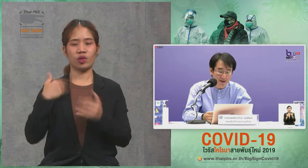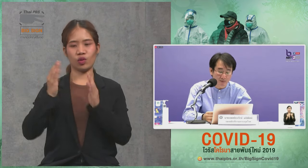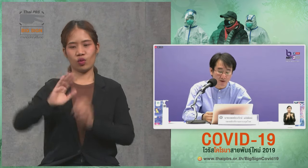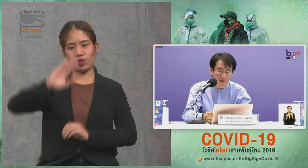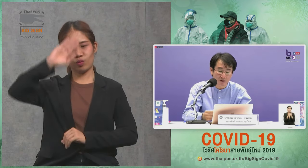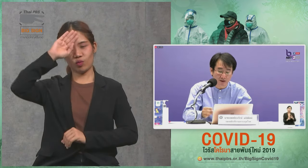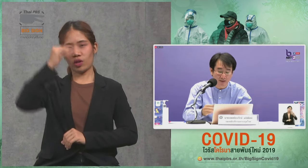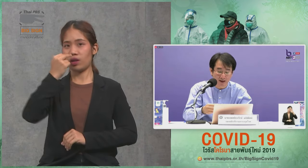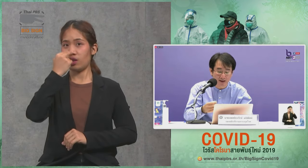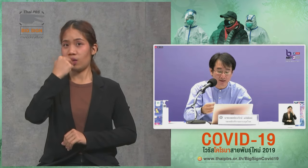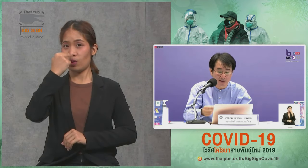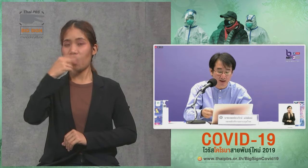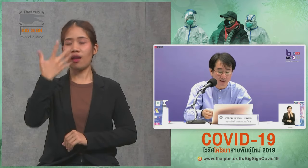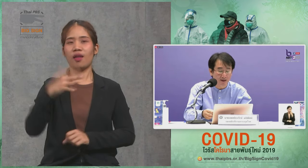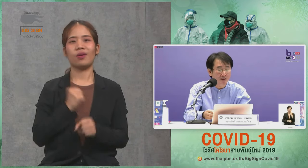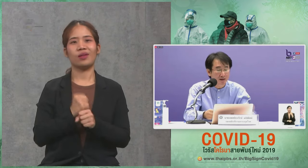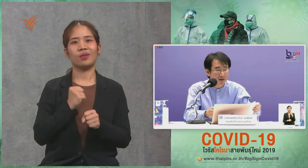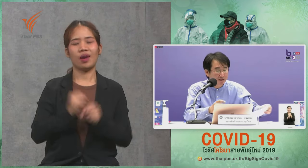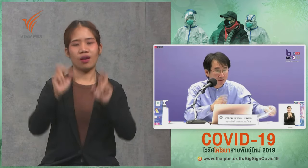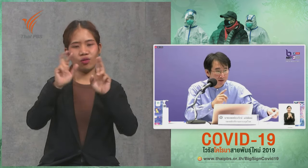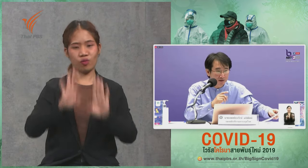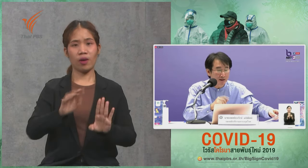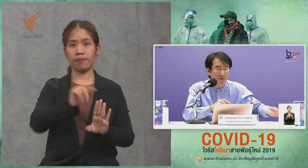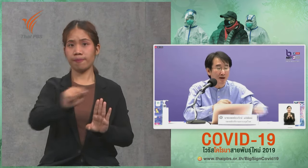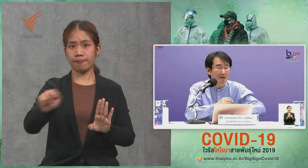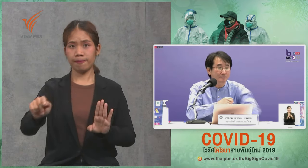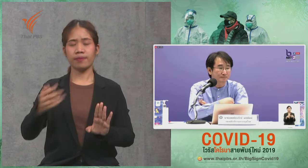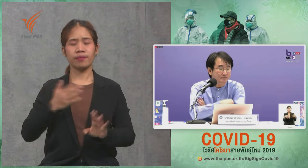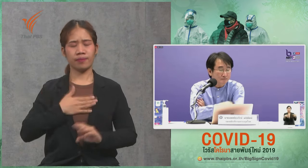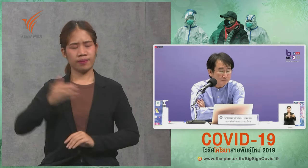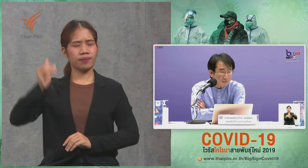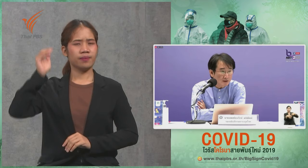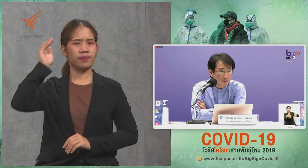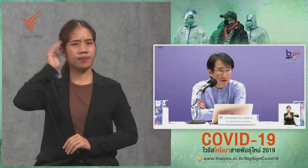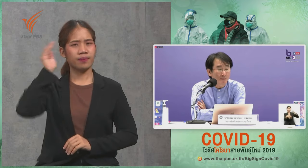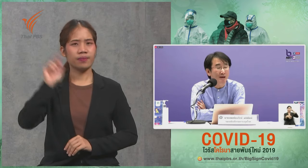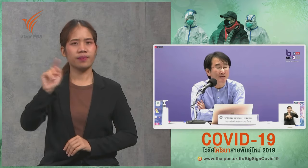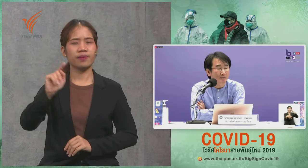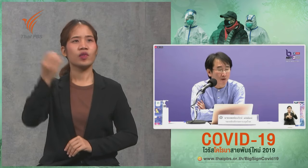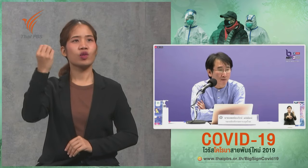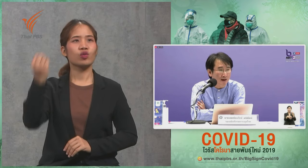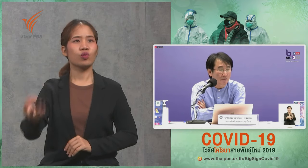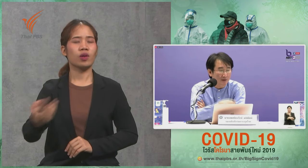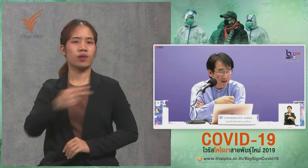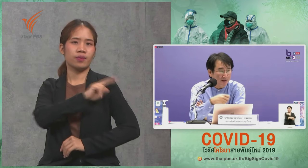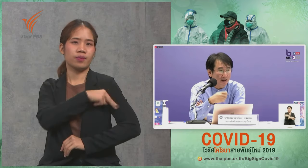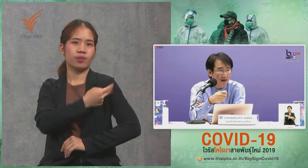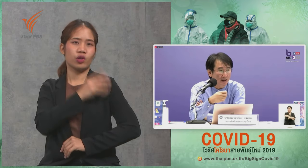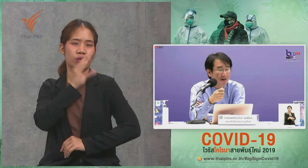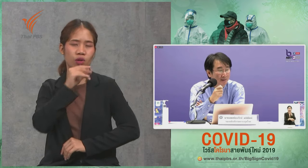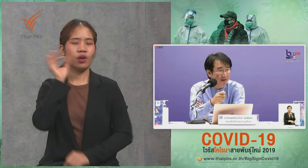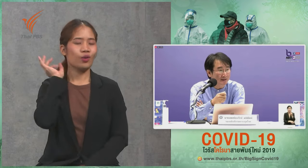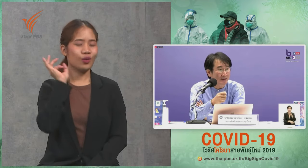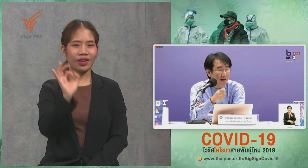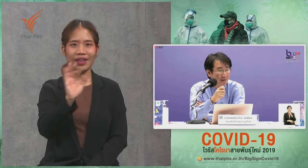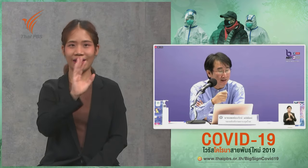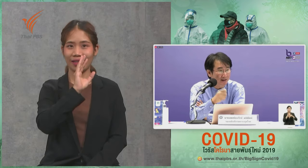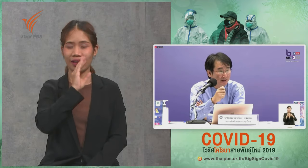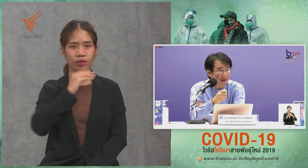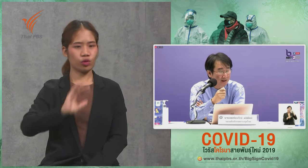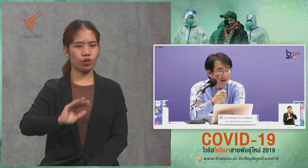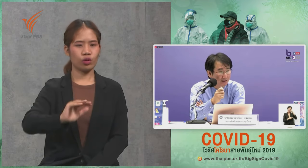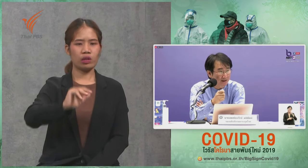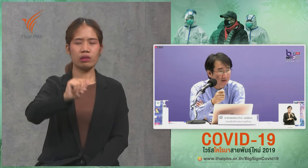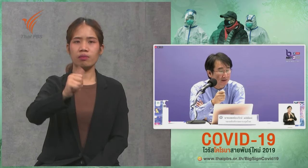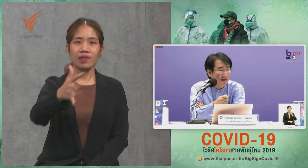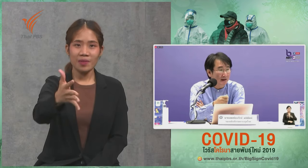หวัดเนี่ยนะครับแล้วก็ทำงานในลักษณะอย่างเงี้ยเชื่อเลยว่าส่วนใหญ่แพทย์ก็จะบอกว่าโอเคถ้าอาการไม่ดีขึ้นอาการเป็นอย่